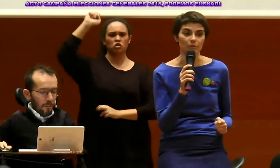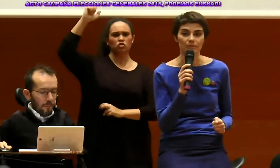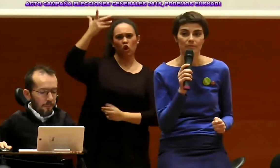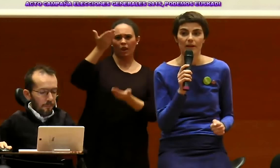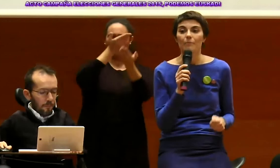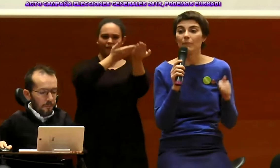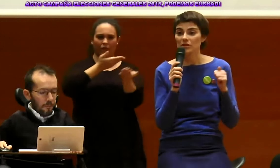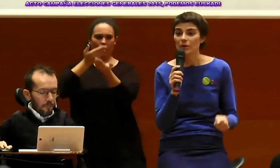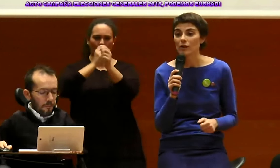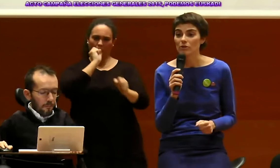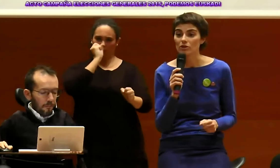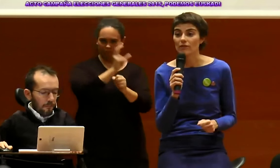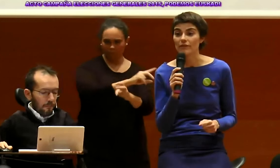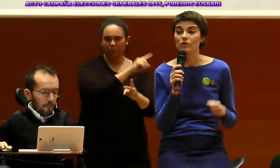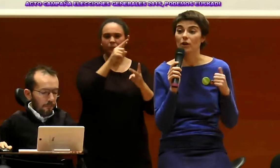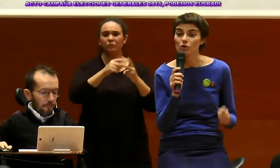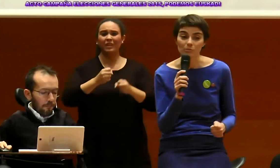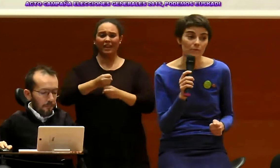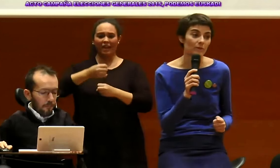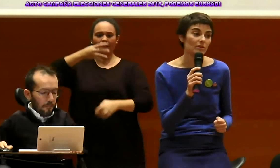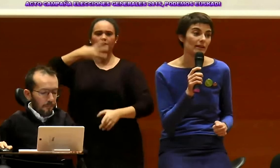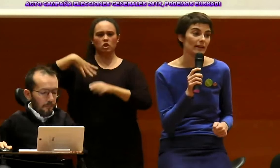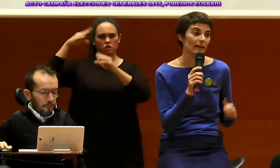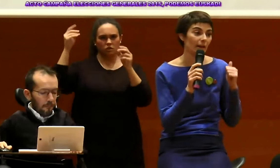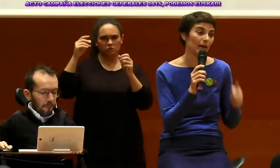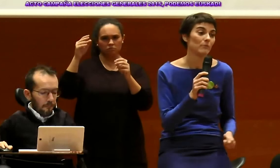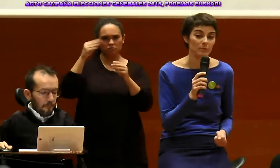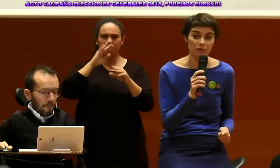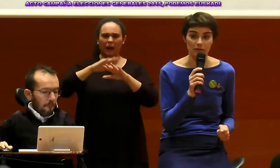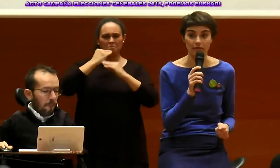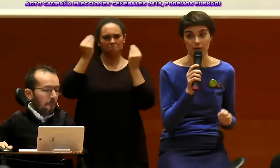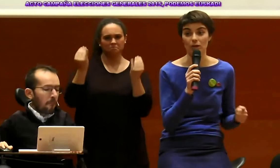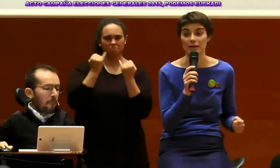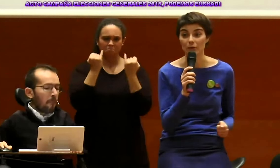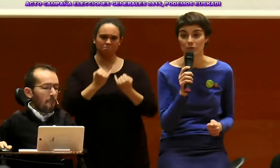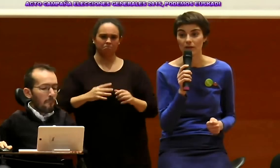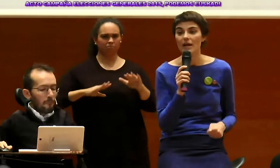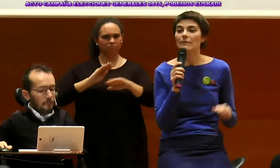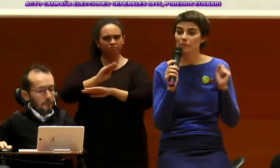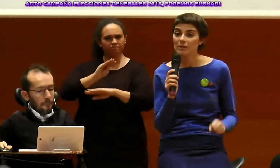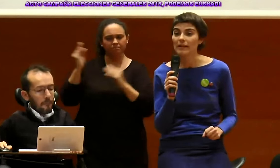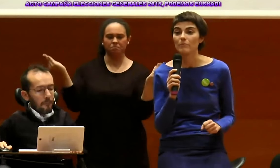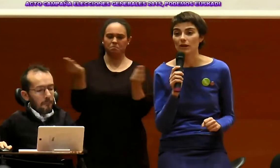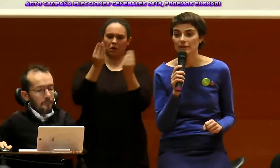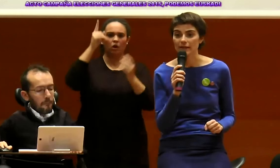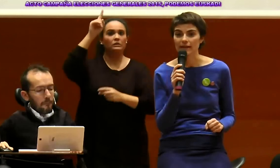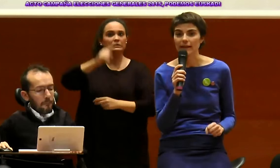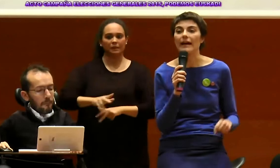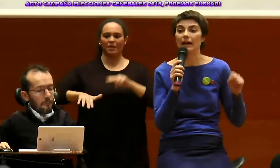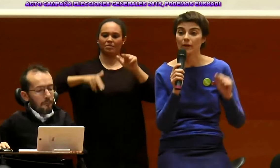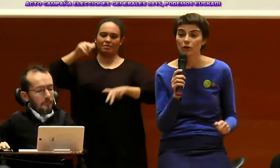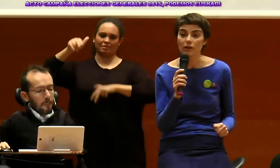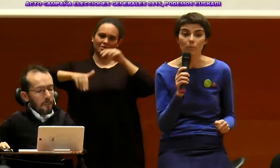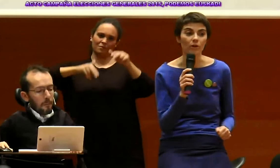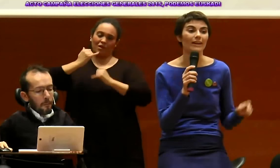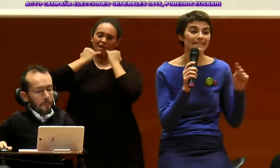viento. Vamos a mejorar nuestros edificios, que consumamos menos energía, que paguemos menos facturas de la luz. Y vamos también a democratizar la energía,